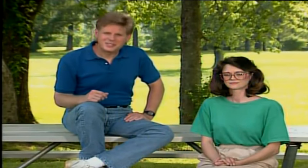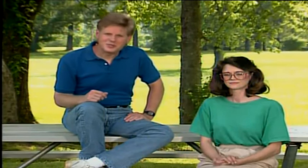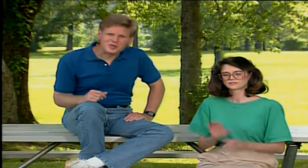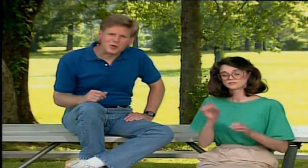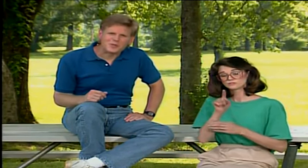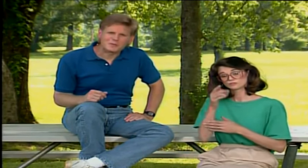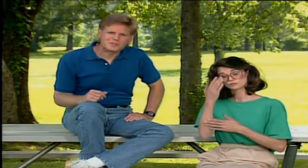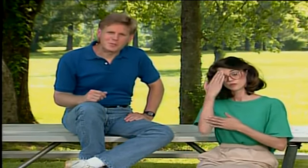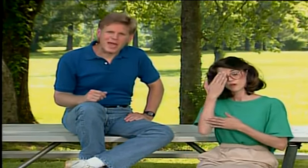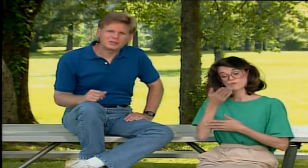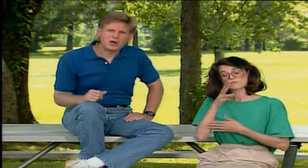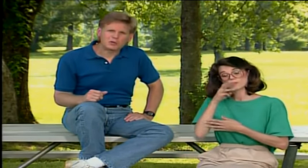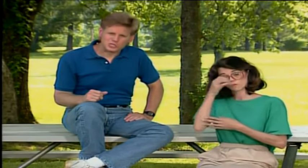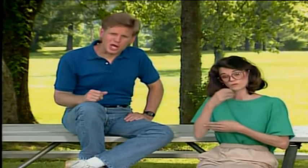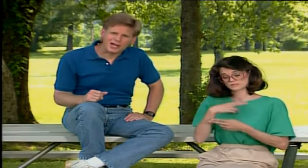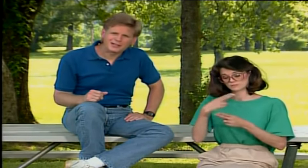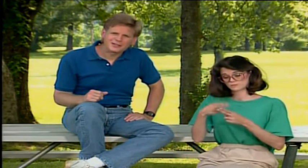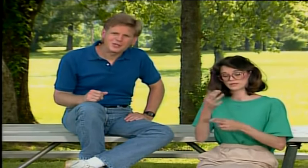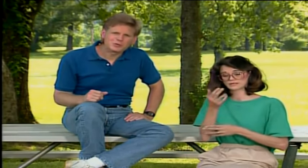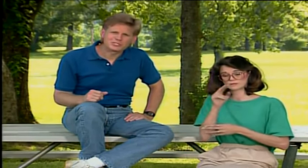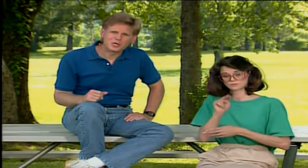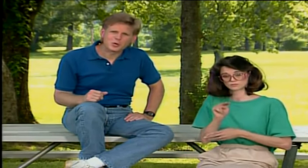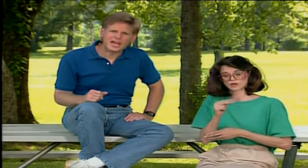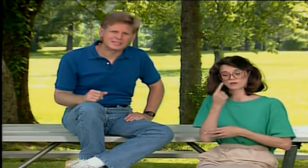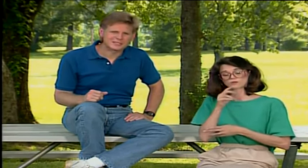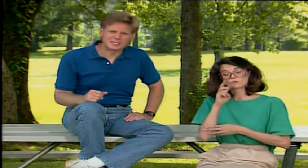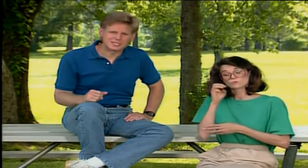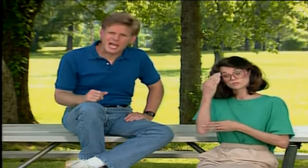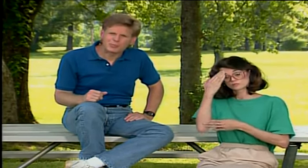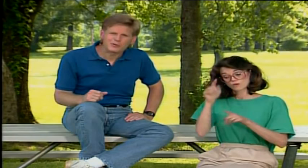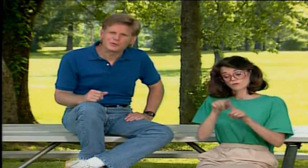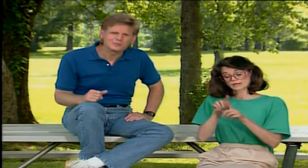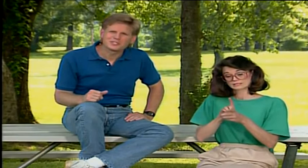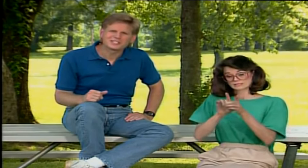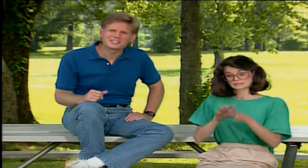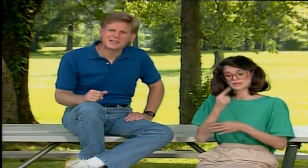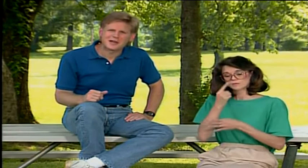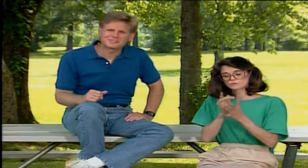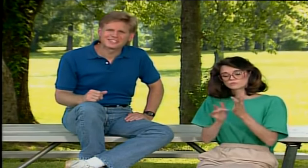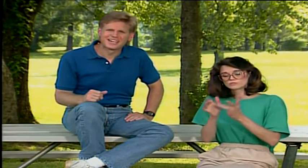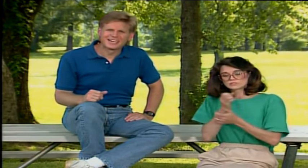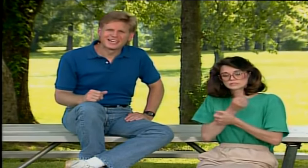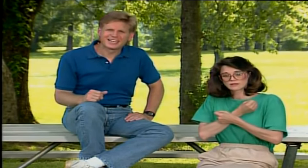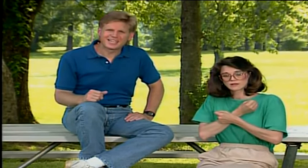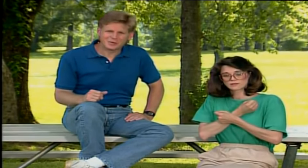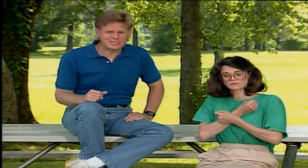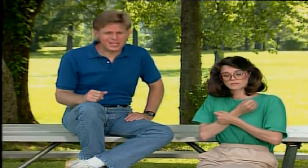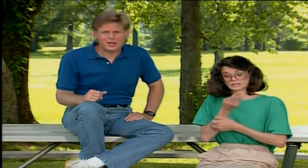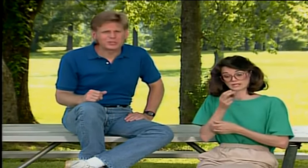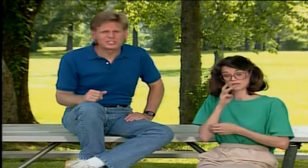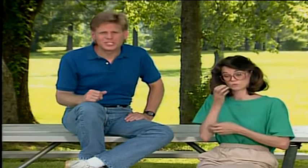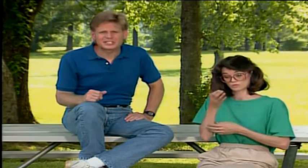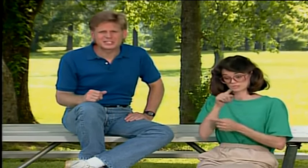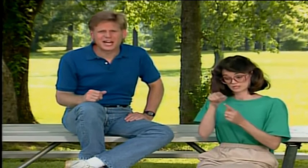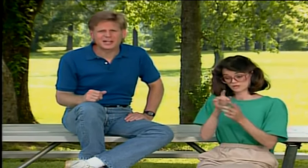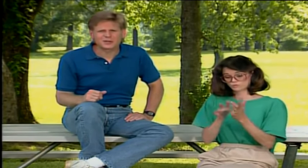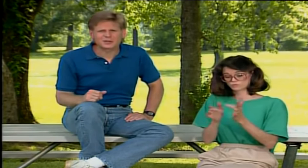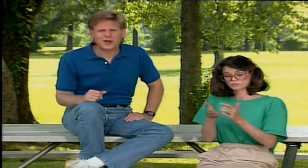Un hombre llamado Juan, mejor conocido como el discípulo amado, estuvo presente cuando Jesús murió en la